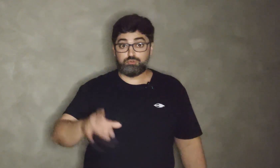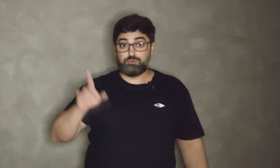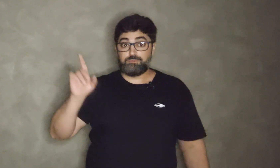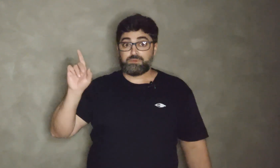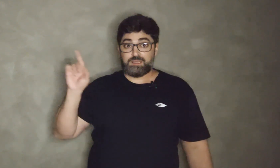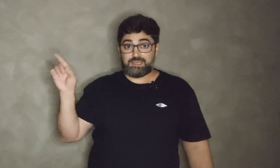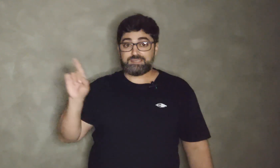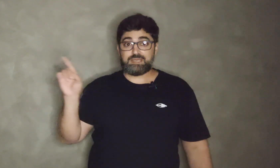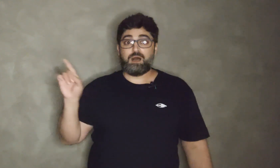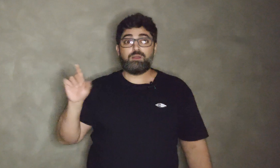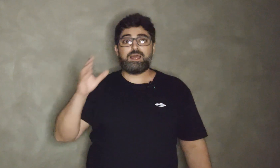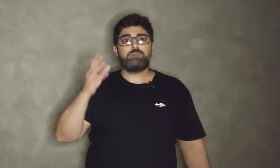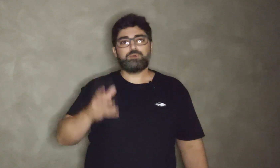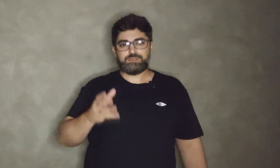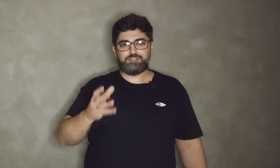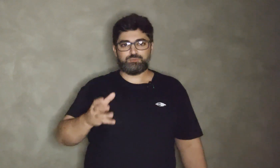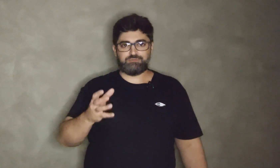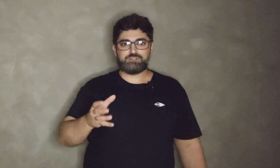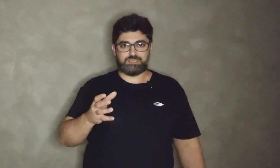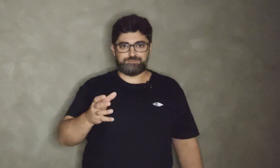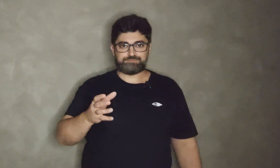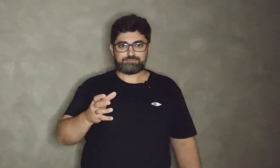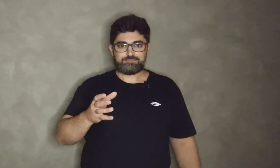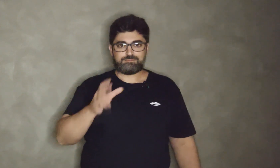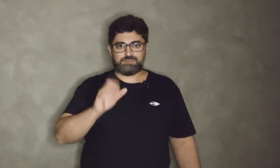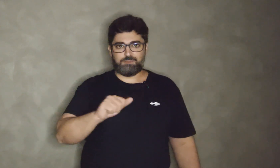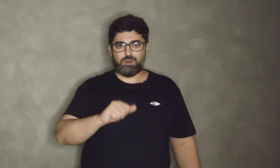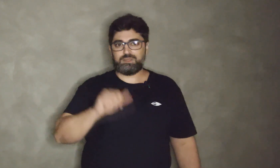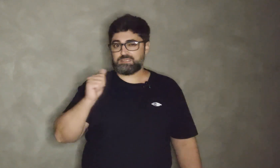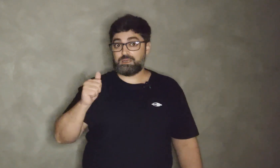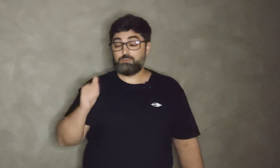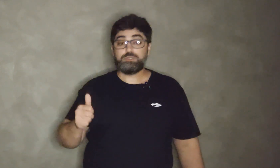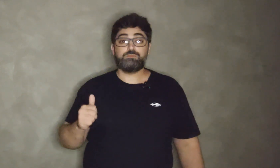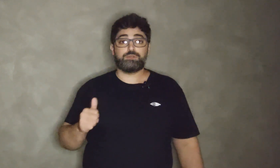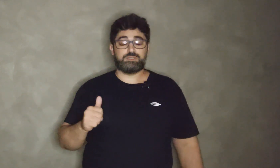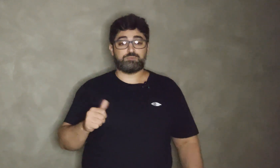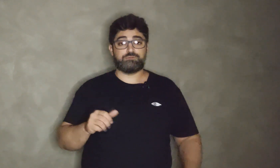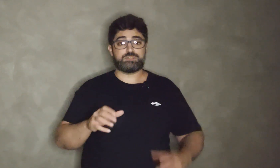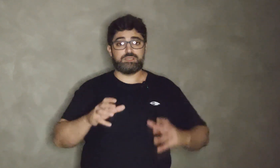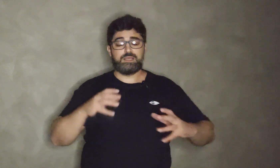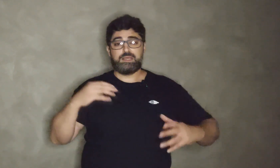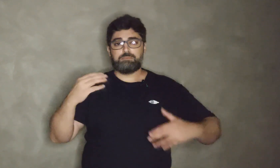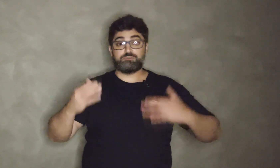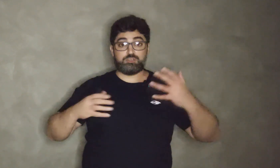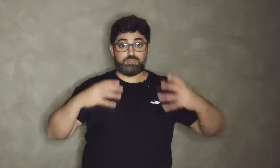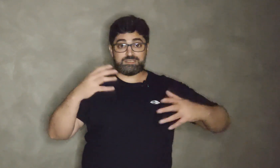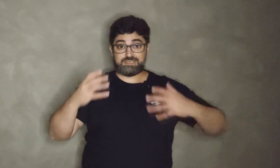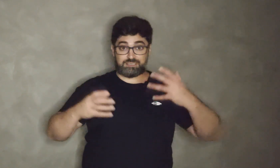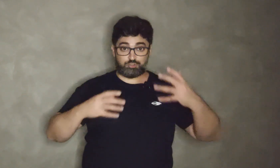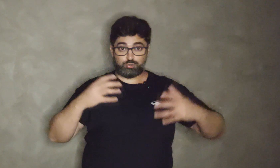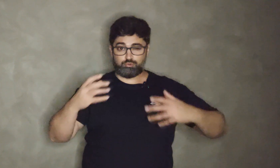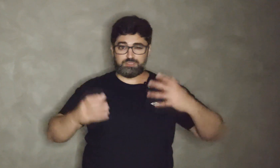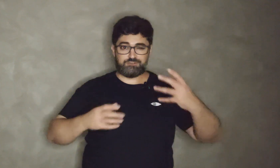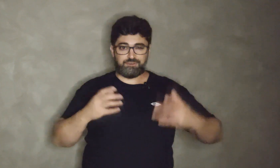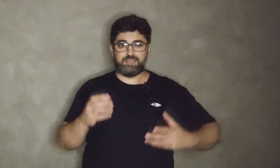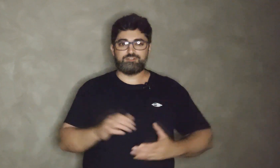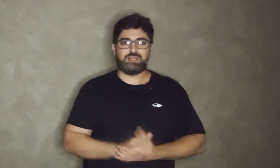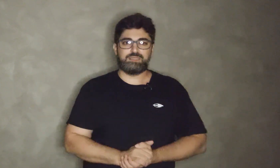surdo. Essa aula é importante para você, tá bom? Essa aula é muito importante para você conhecer essa estrutura diferente da